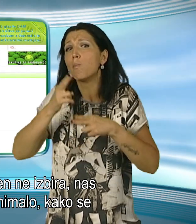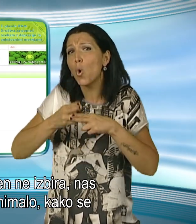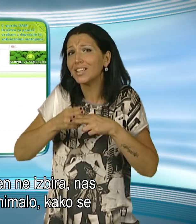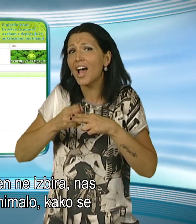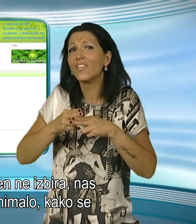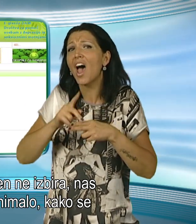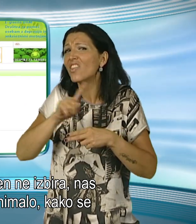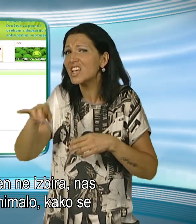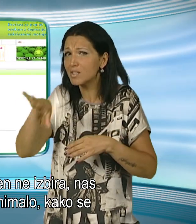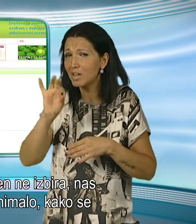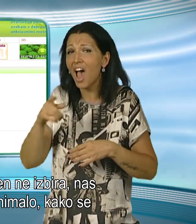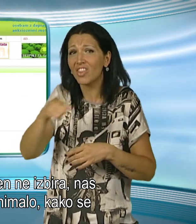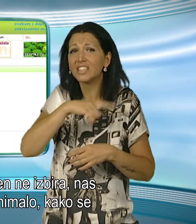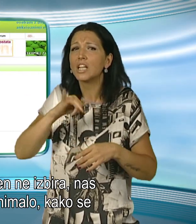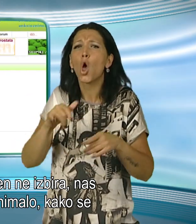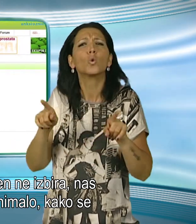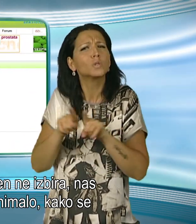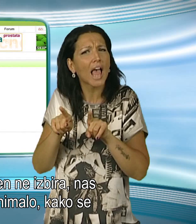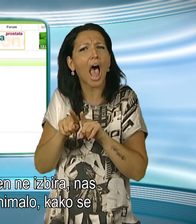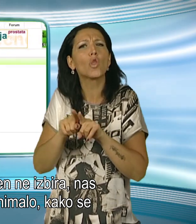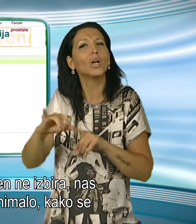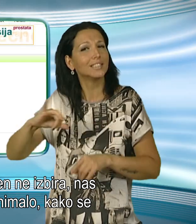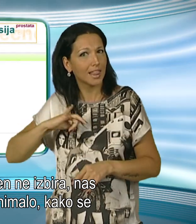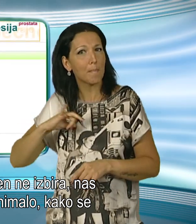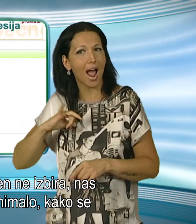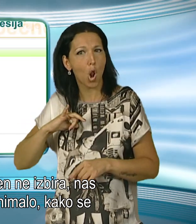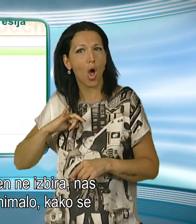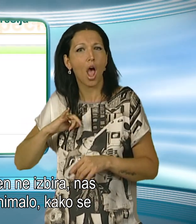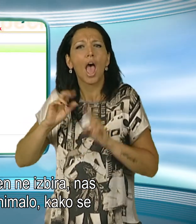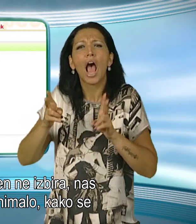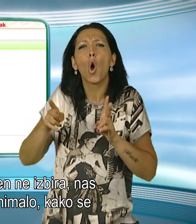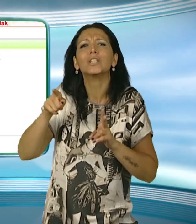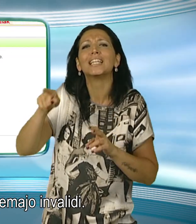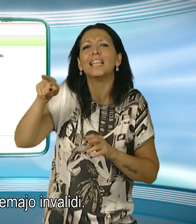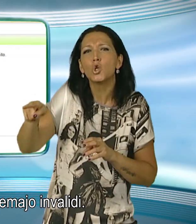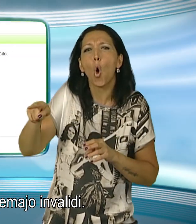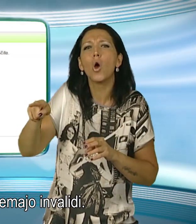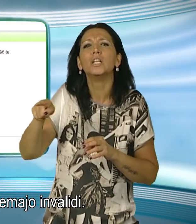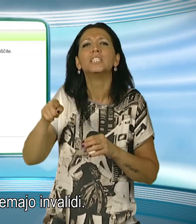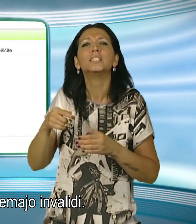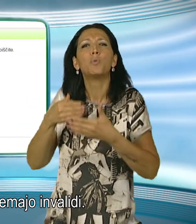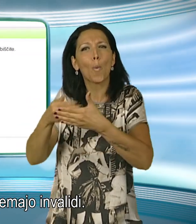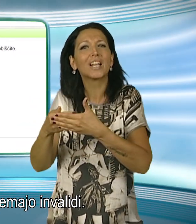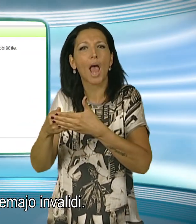Čeprav bolezen ne izbira, nas je vseeno zanimalo, kako se z njo spoprijemajo invalidi.